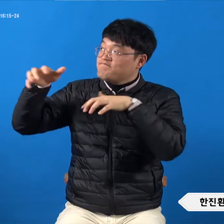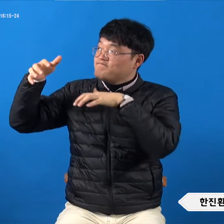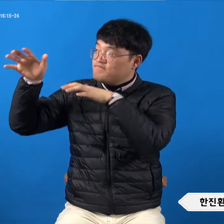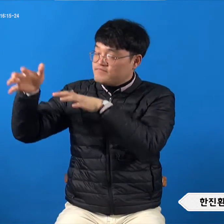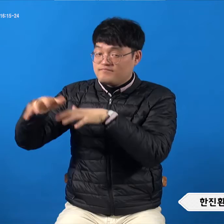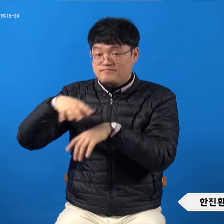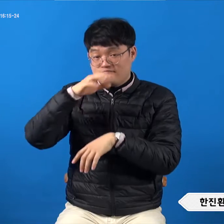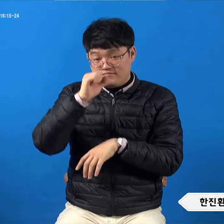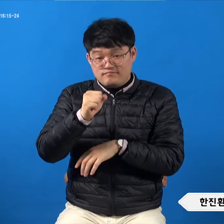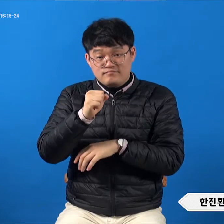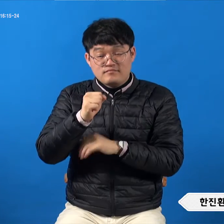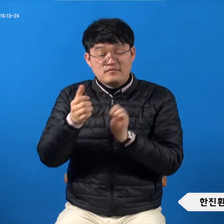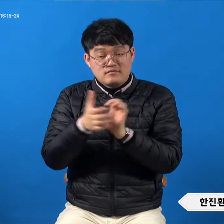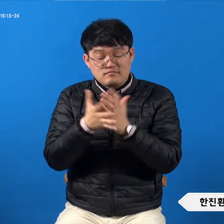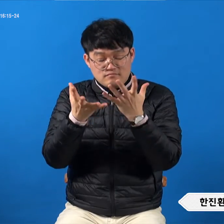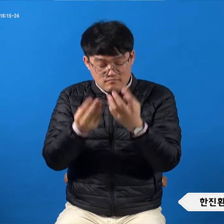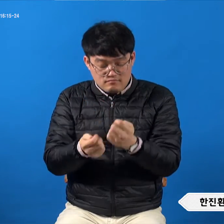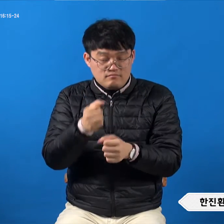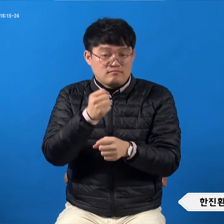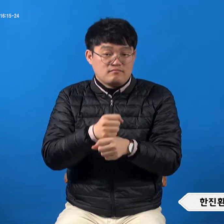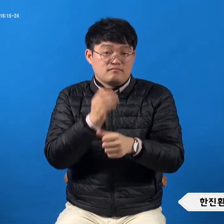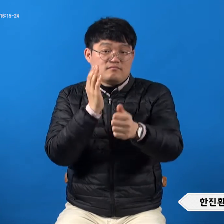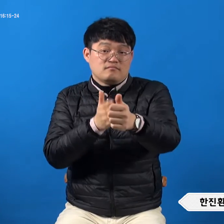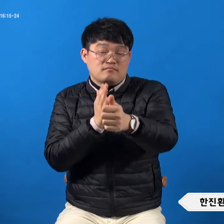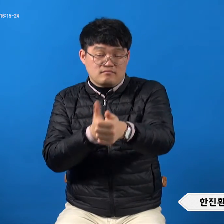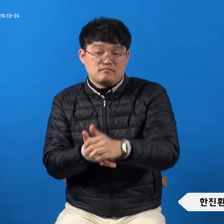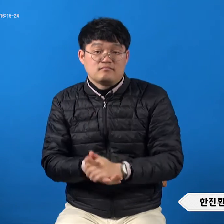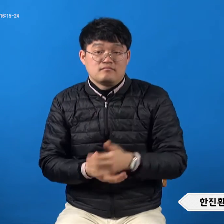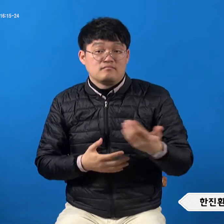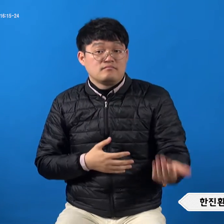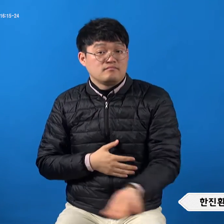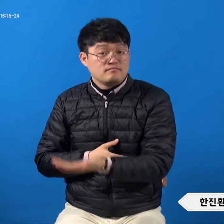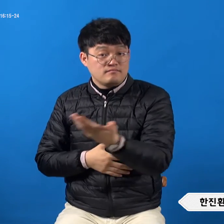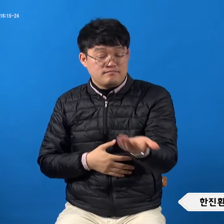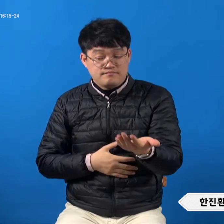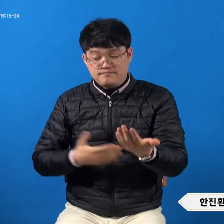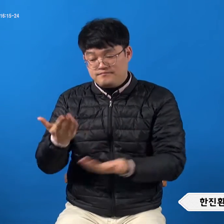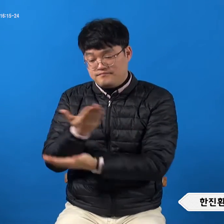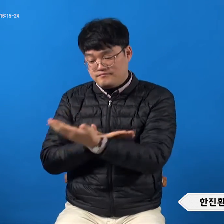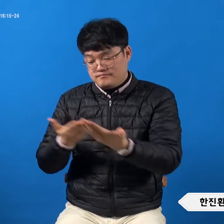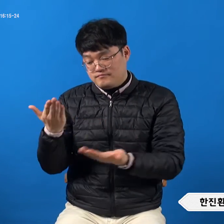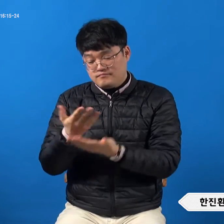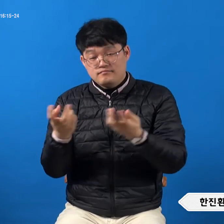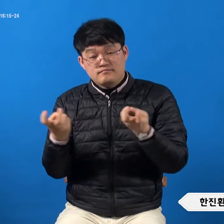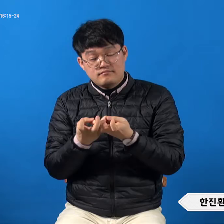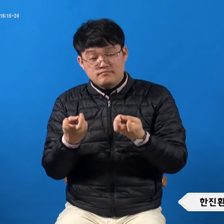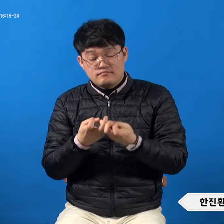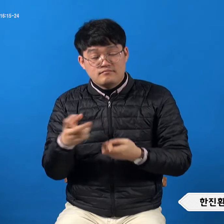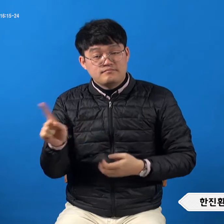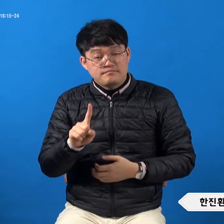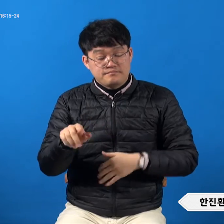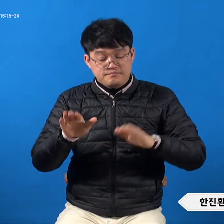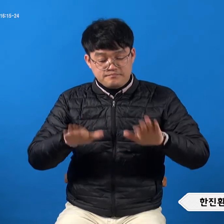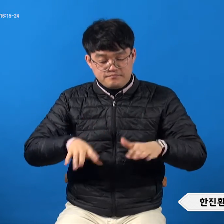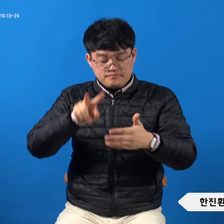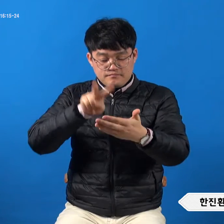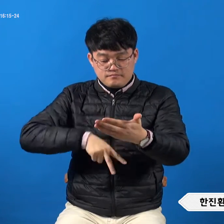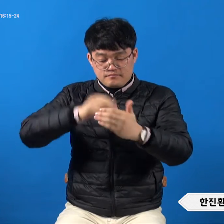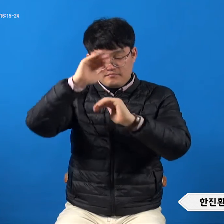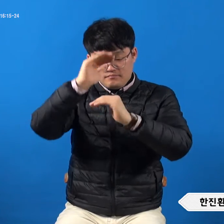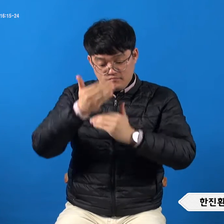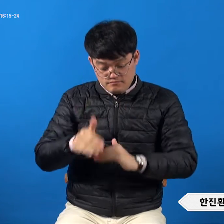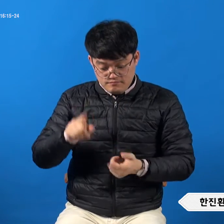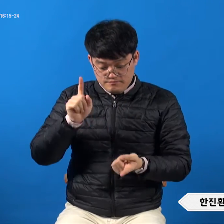많이 사귀실 수 있기를 바랍니다. 어떻게 하면 사귈 수 있느냐? 오늘 읽은 이 본문에